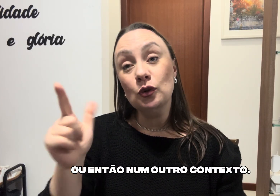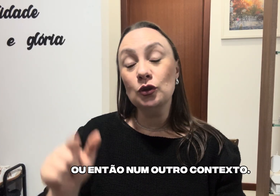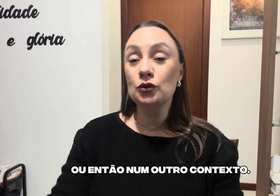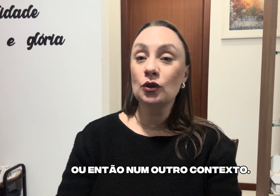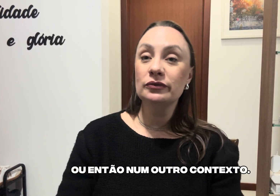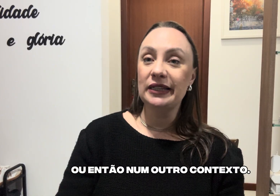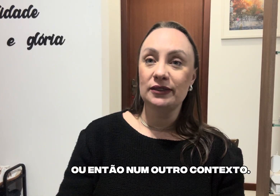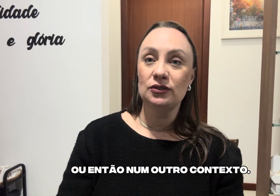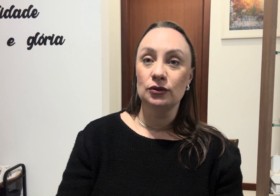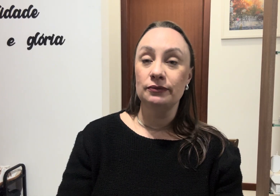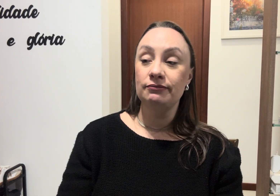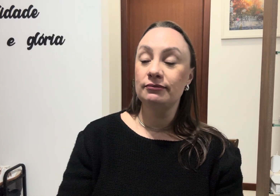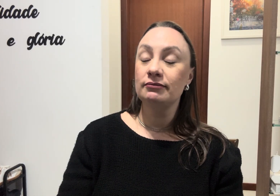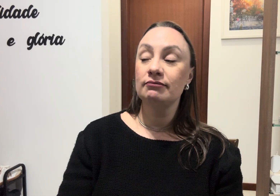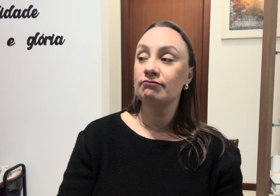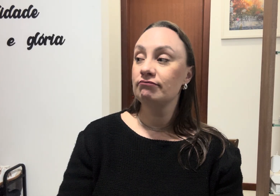outro contexto,